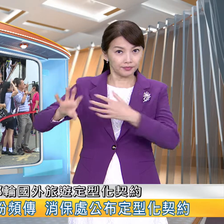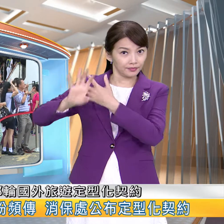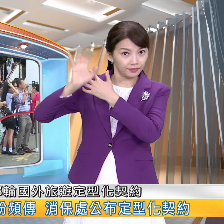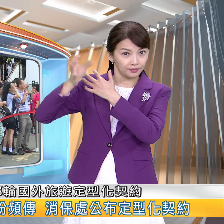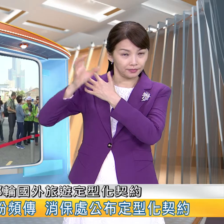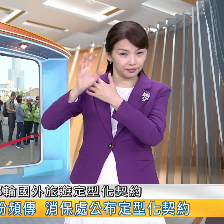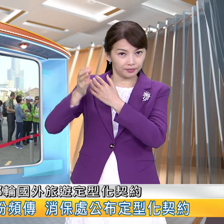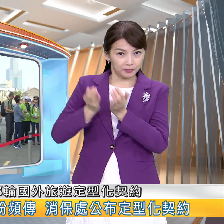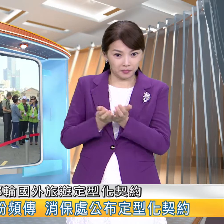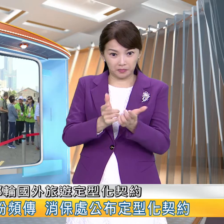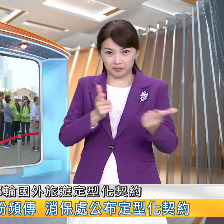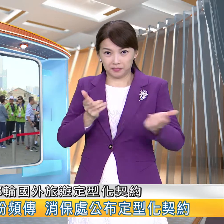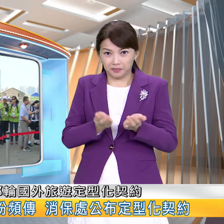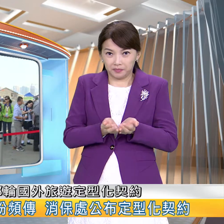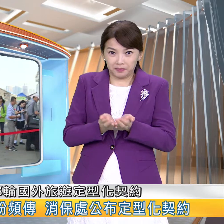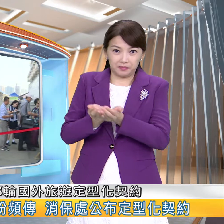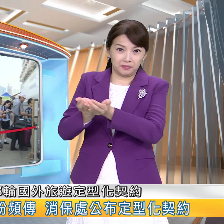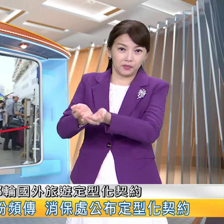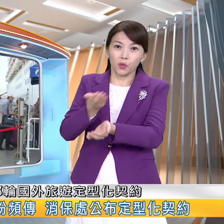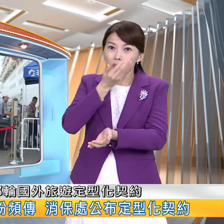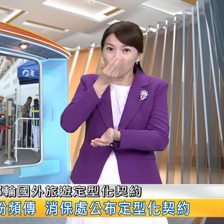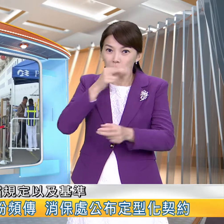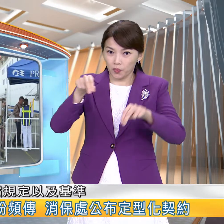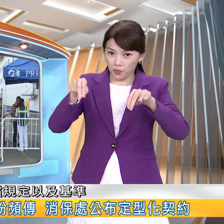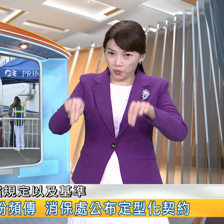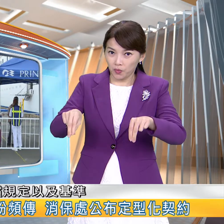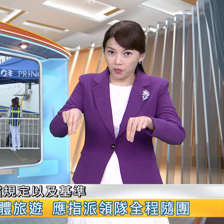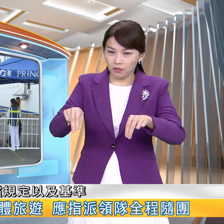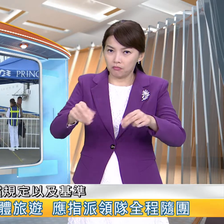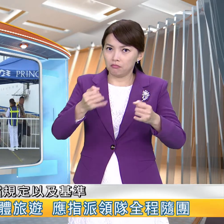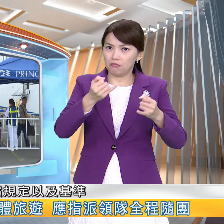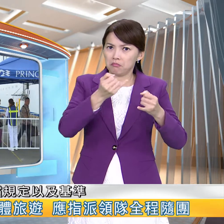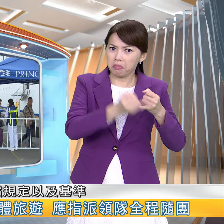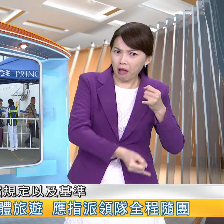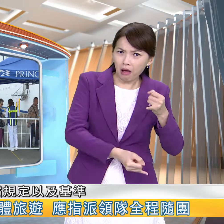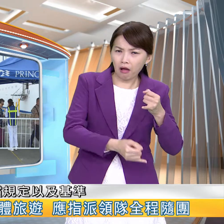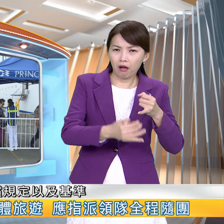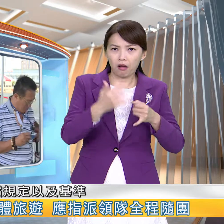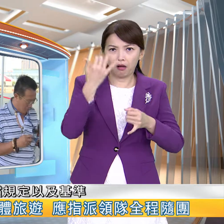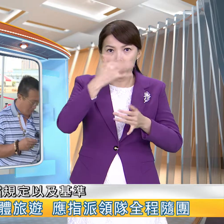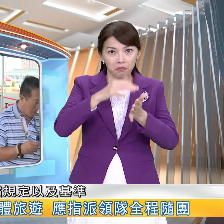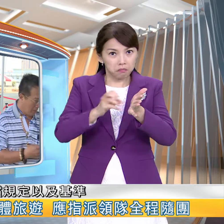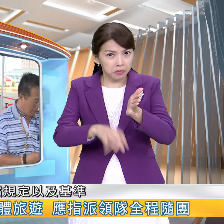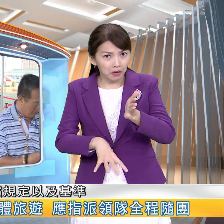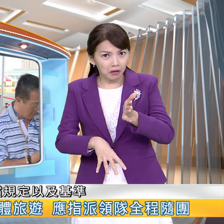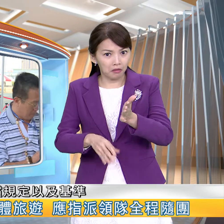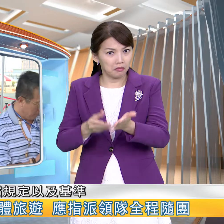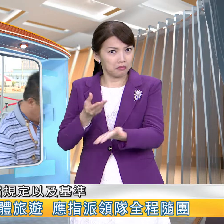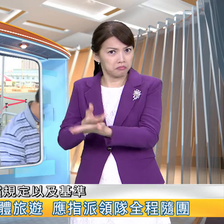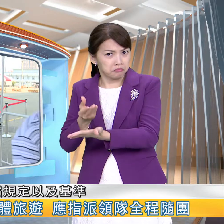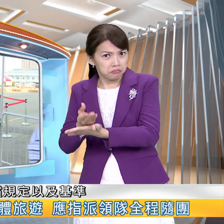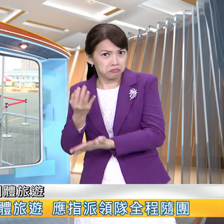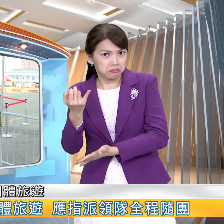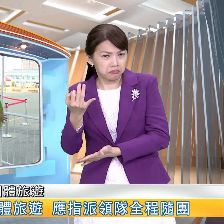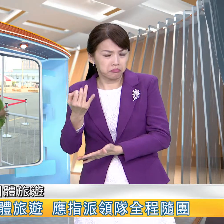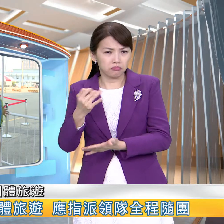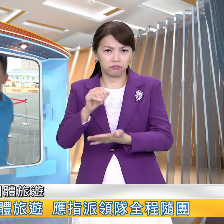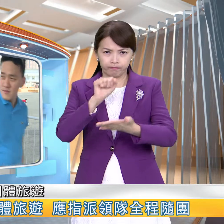游定型化契约，明定解约赔偿规定以及基准。要是邮轮